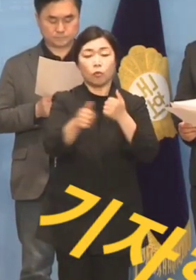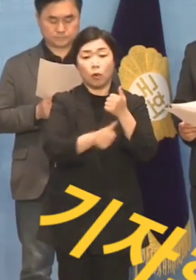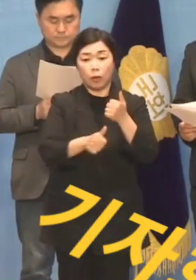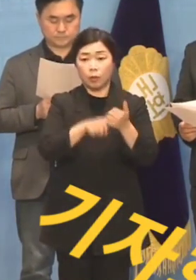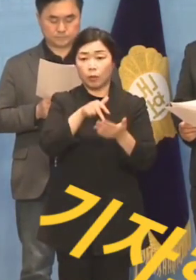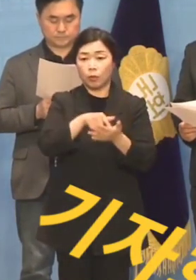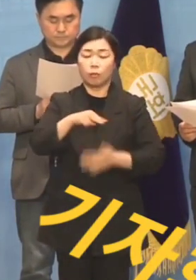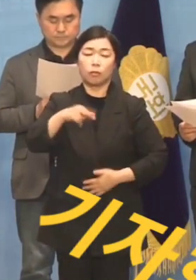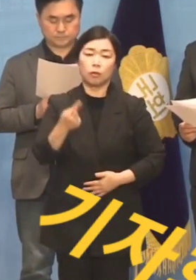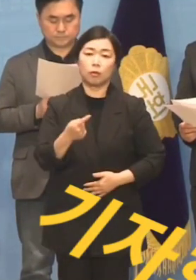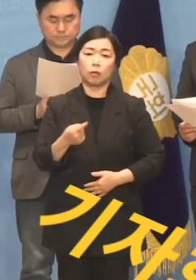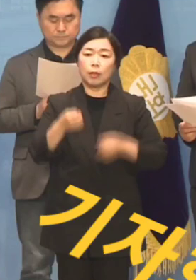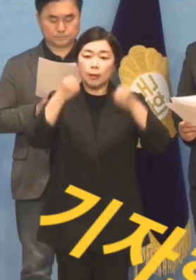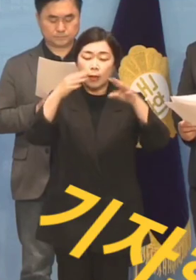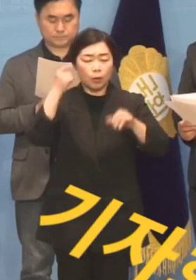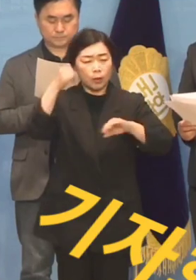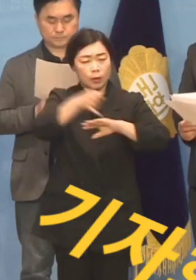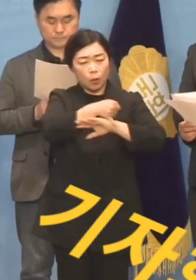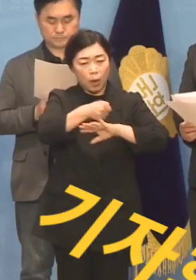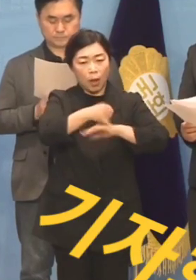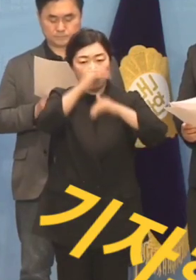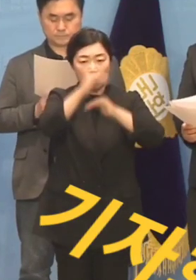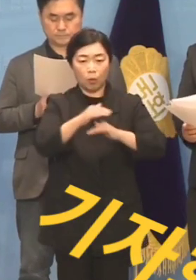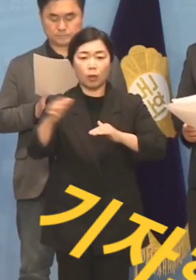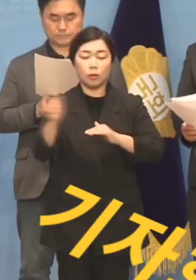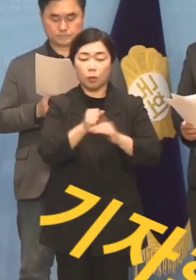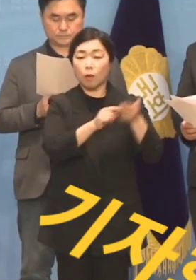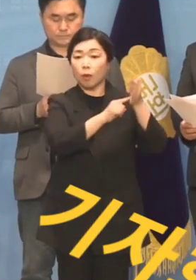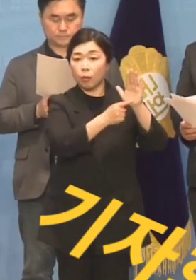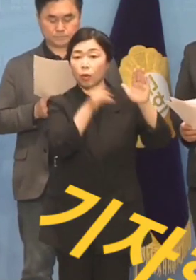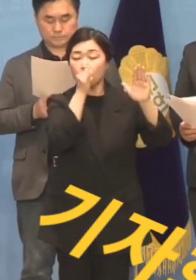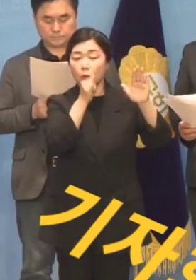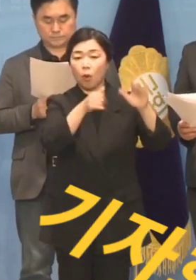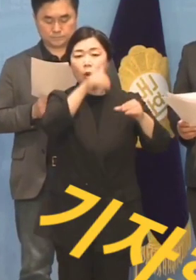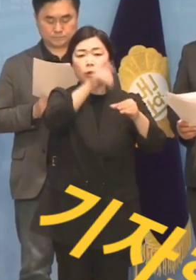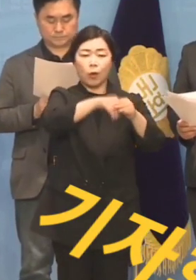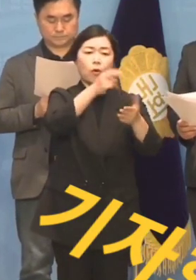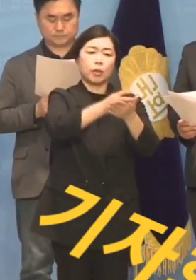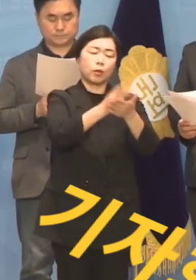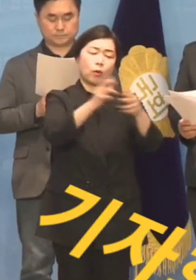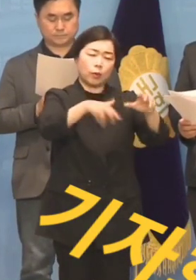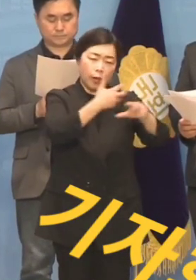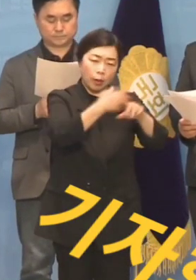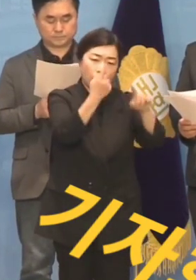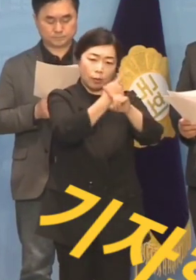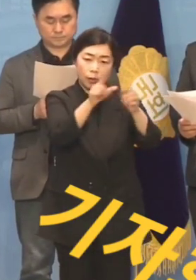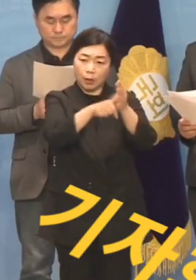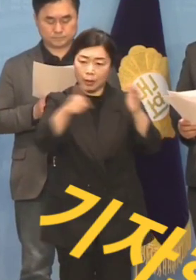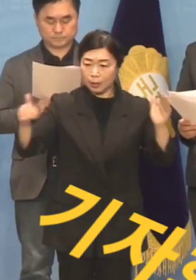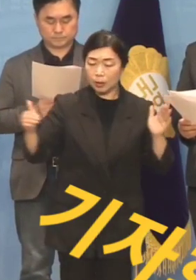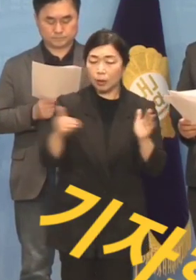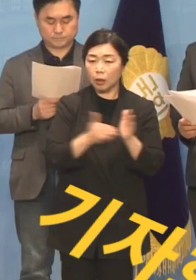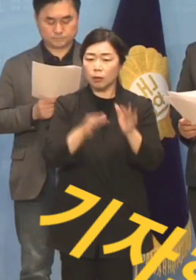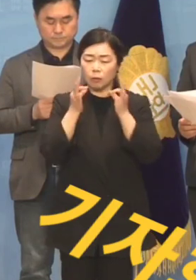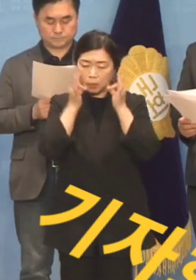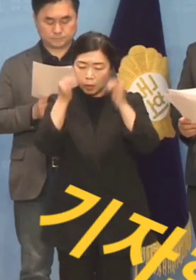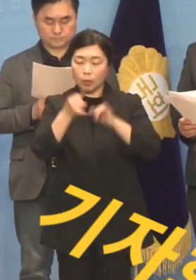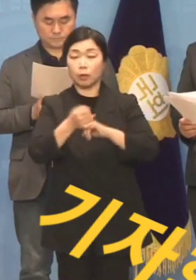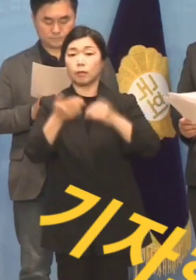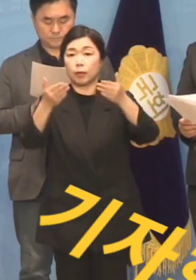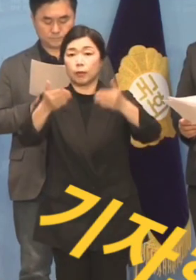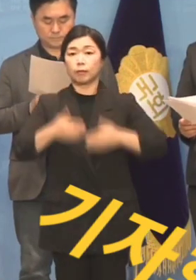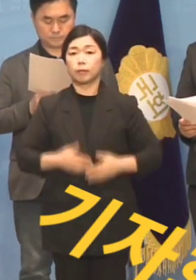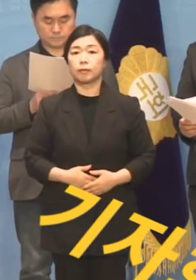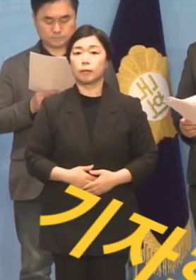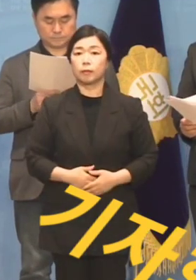운영위원회도 새로운 기획과 내용으로 이어나가면서 선거제도 개혁이 가닥이 잡힐 때까지 최선을